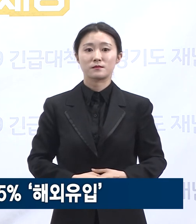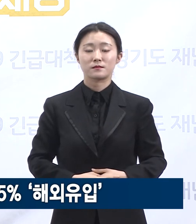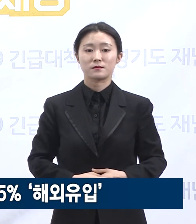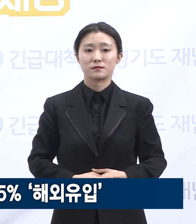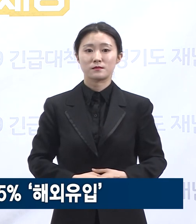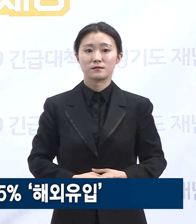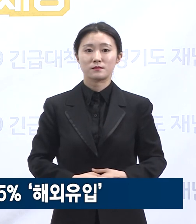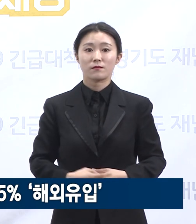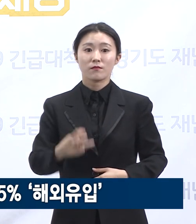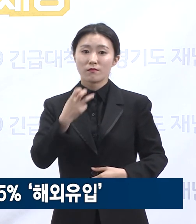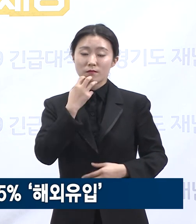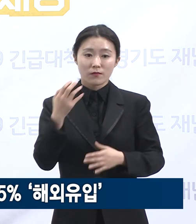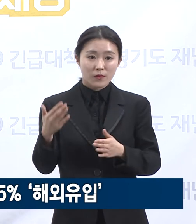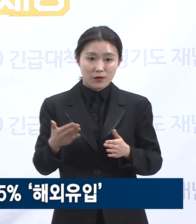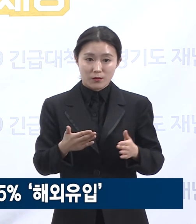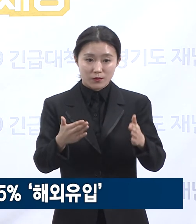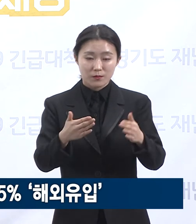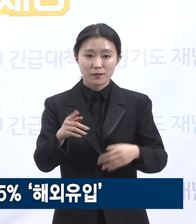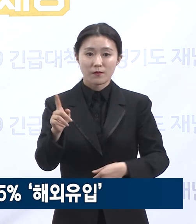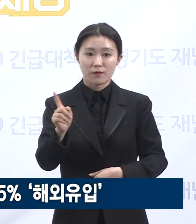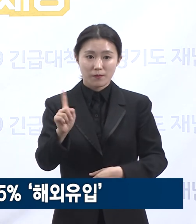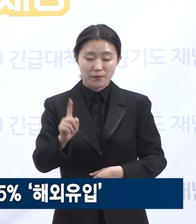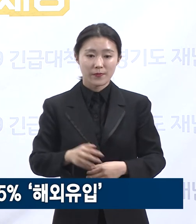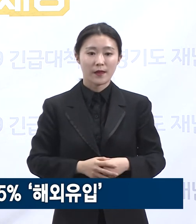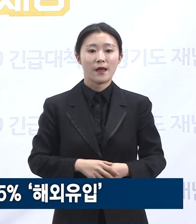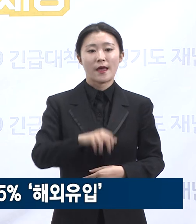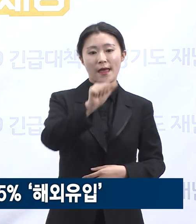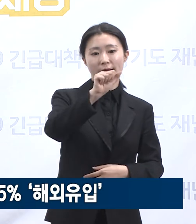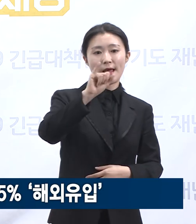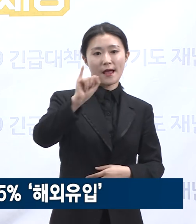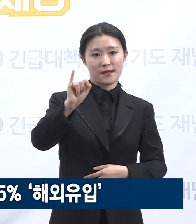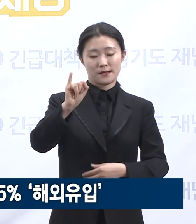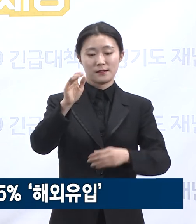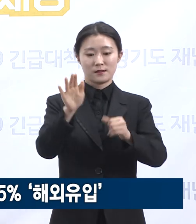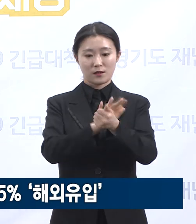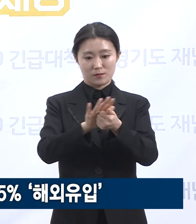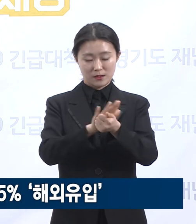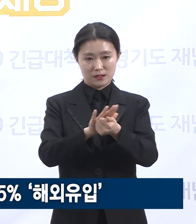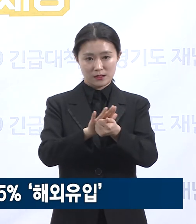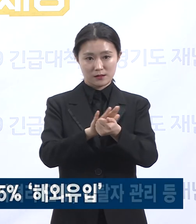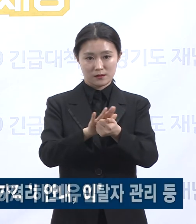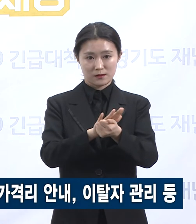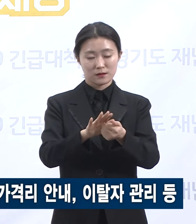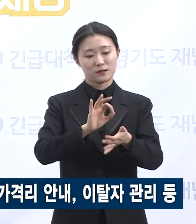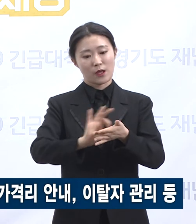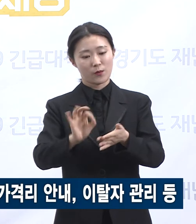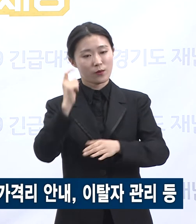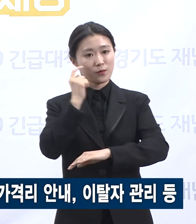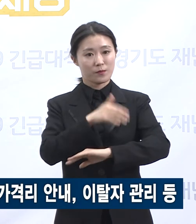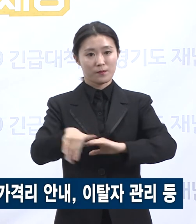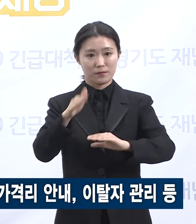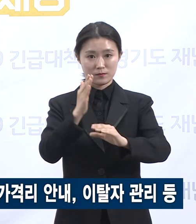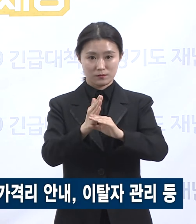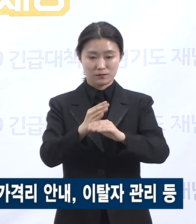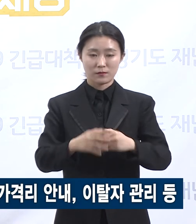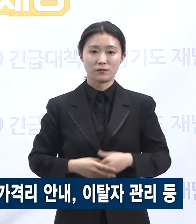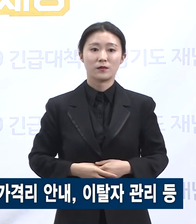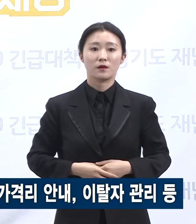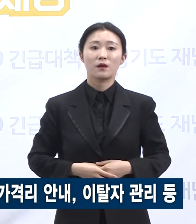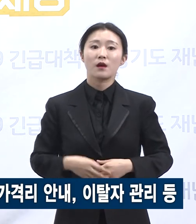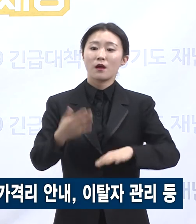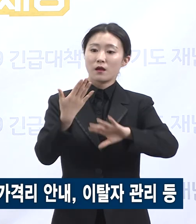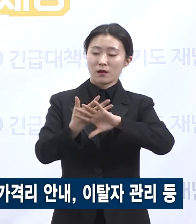경기도는 해외 유입 도민 관리를 위해 AI 서비스를 도입할 계획입니다. 경기도는 해외 유입자와 능동감시자를 대상으로